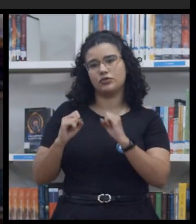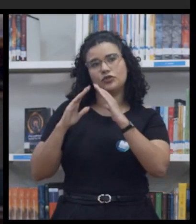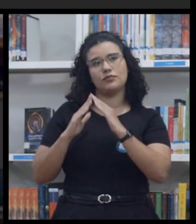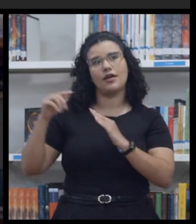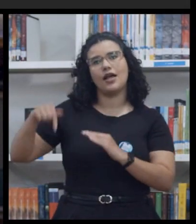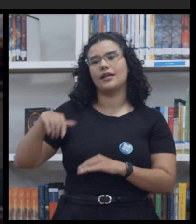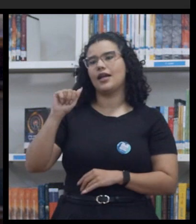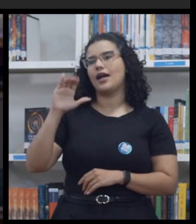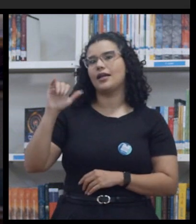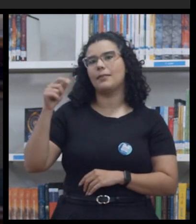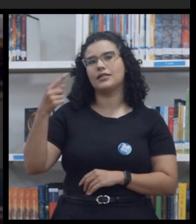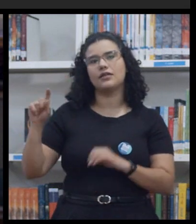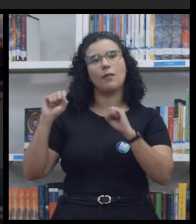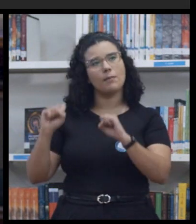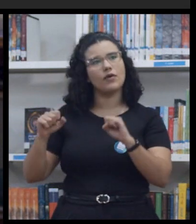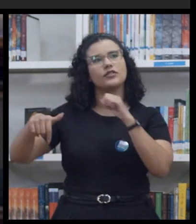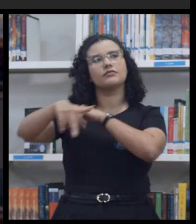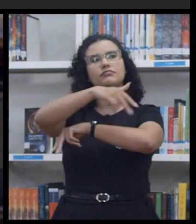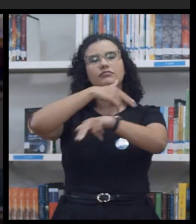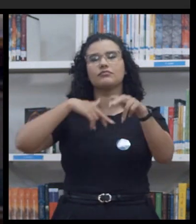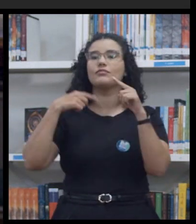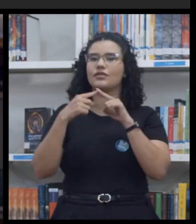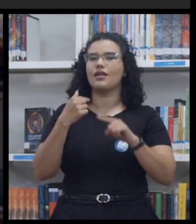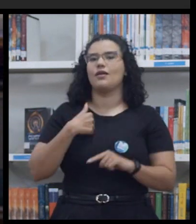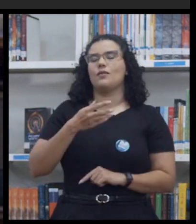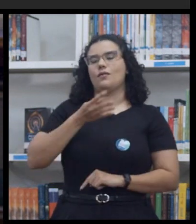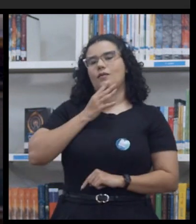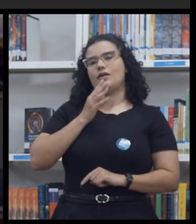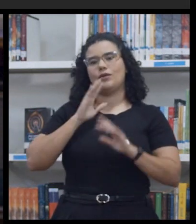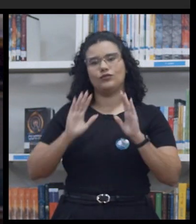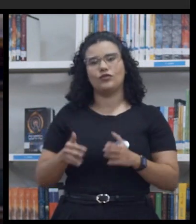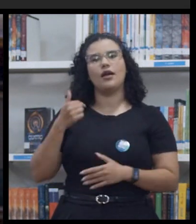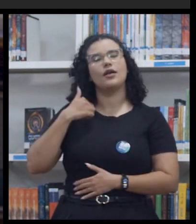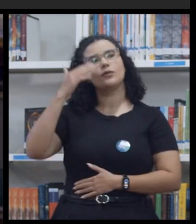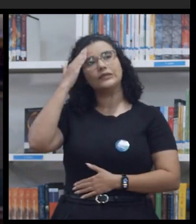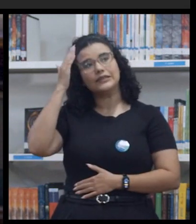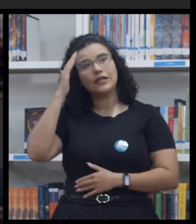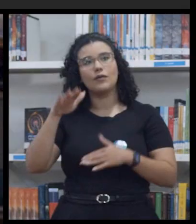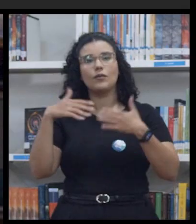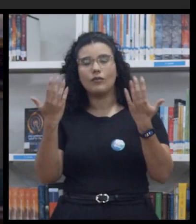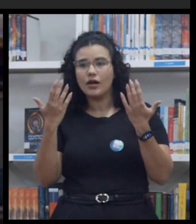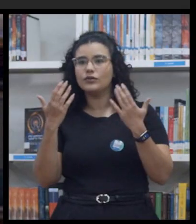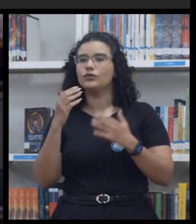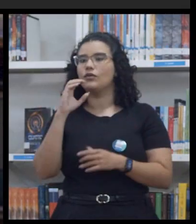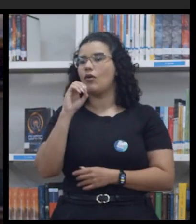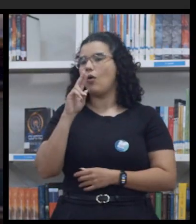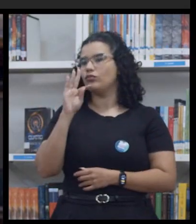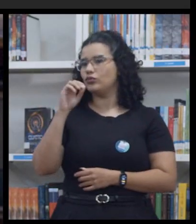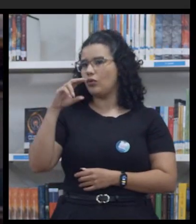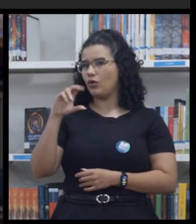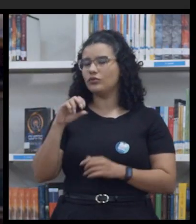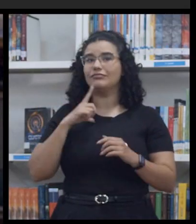Queimação, pode caminhar no parque, porque eu conheço. Eu sei que no outono é muito, venta